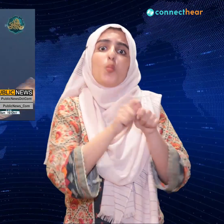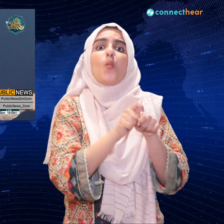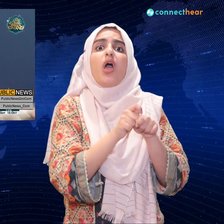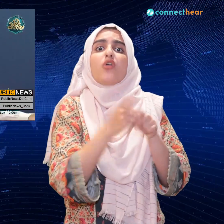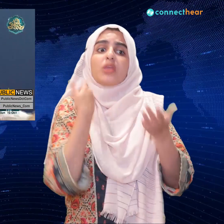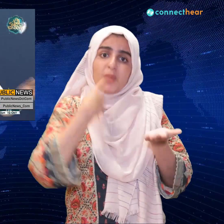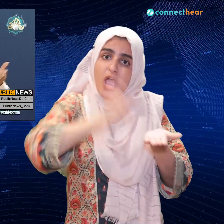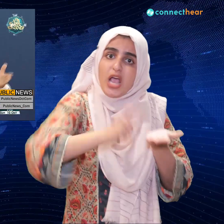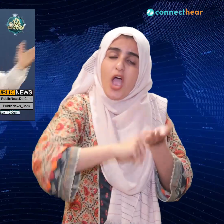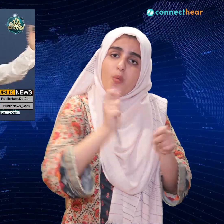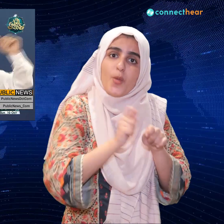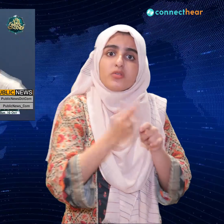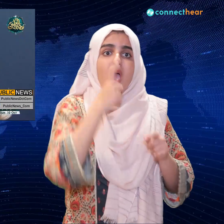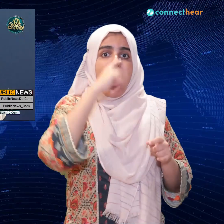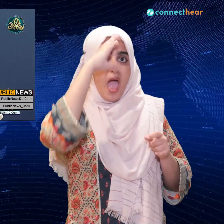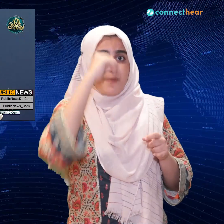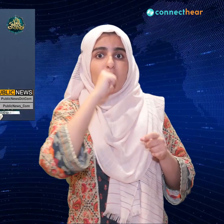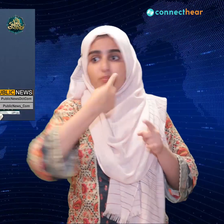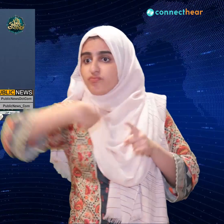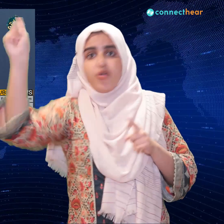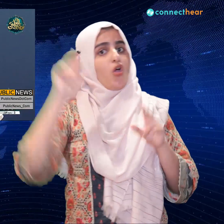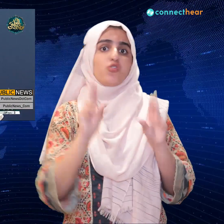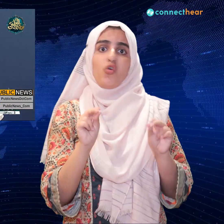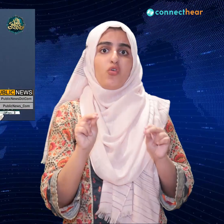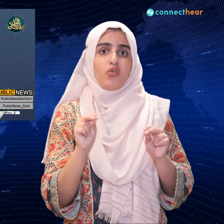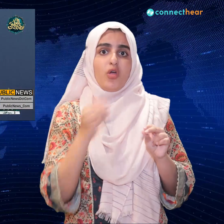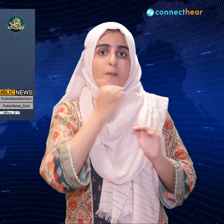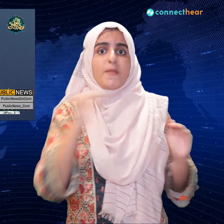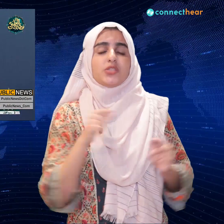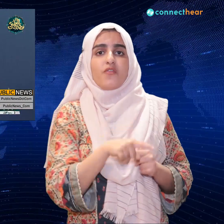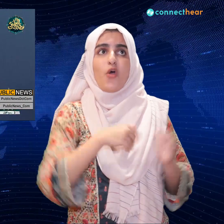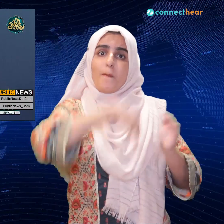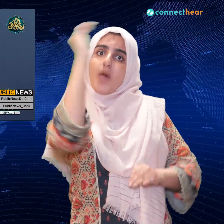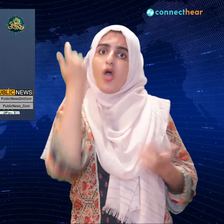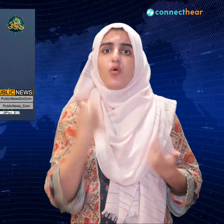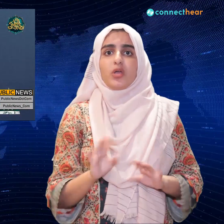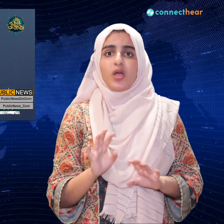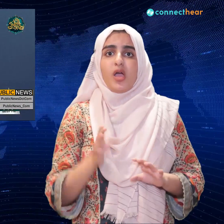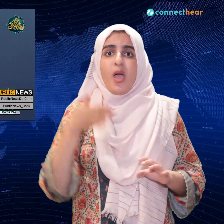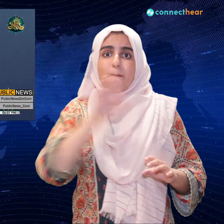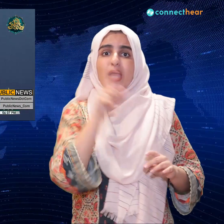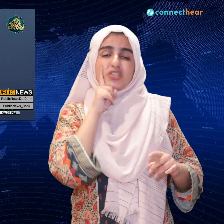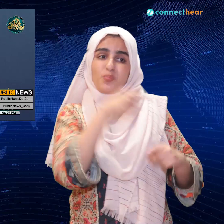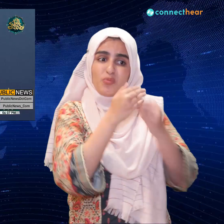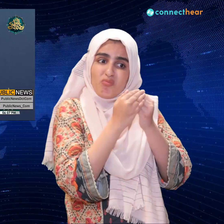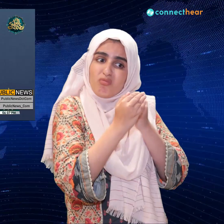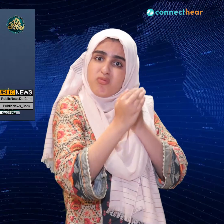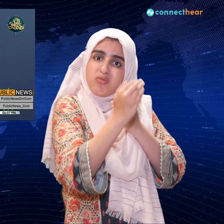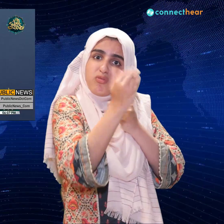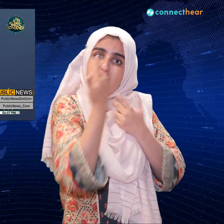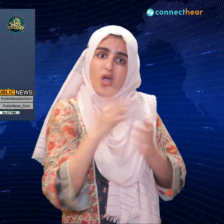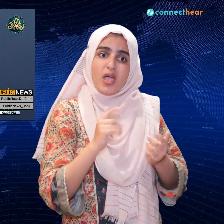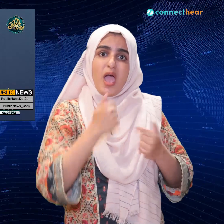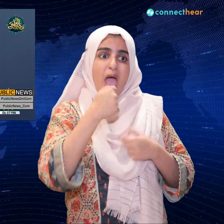ہمیں قانون بنانا پڑا کہ بچے ماں باپ کو گھر سے نہیں نکال سکتے. تو یہ جب آپ جتنی دور چلے جائیں گے